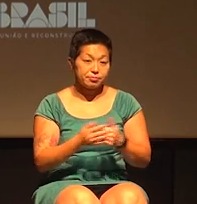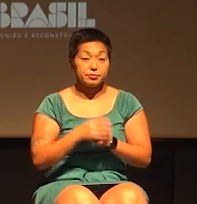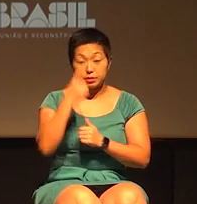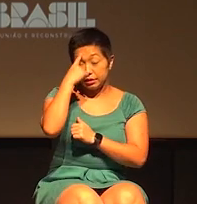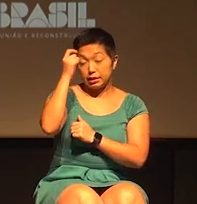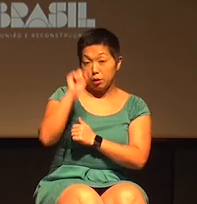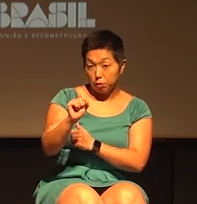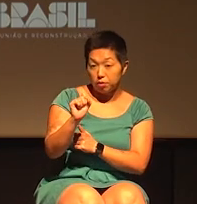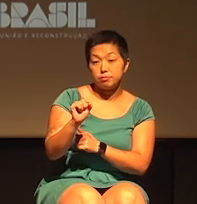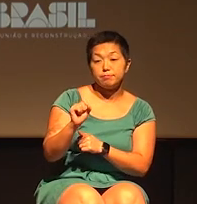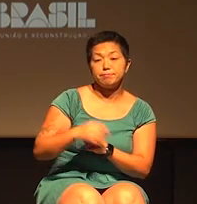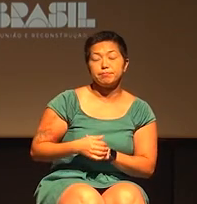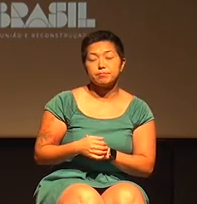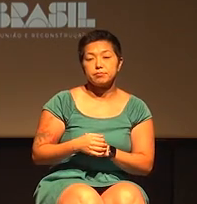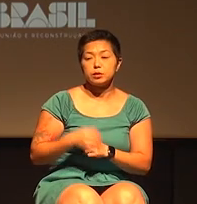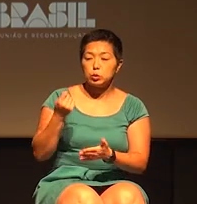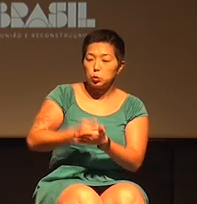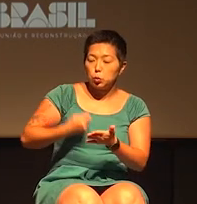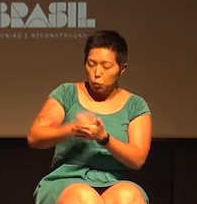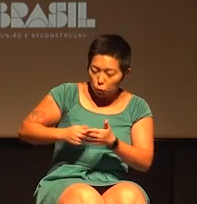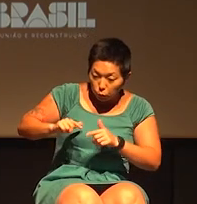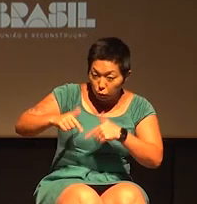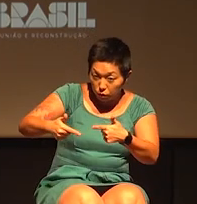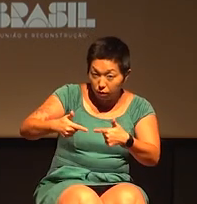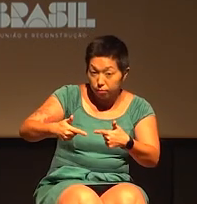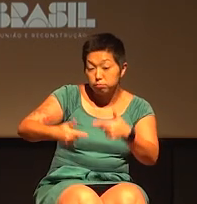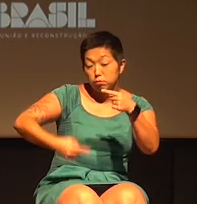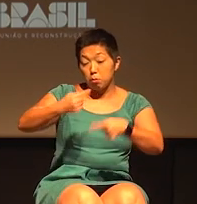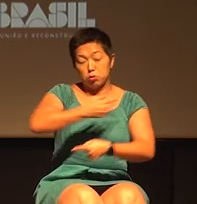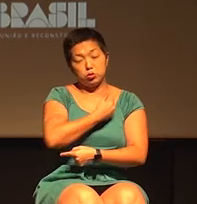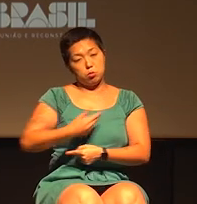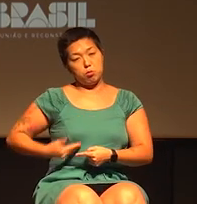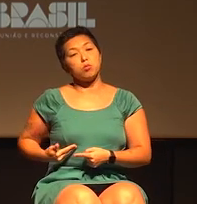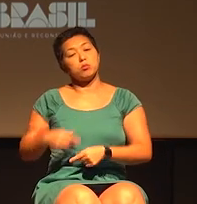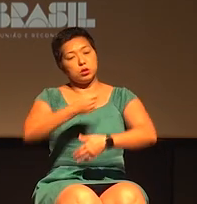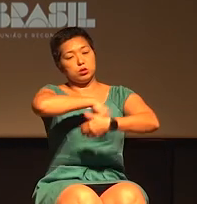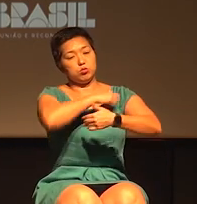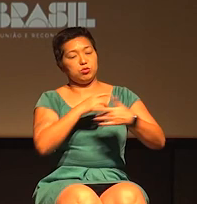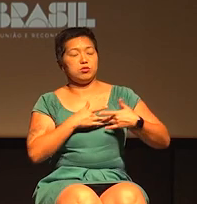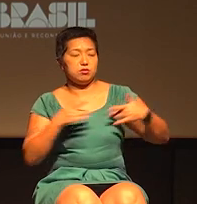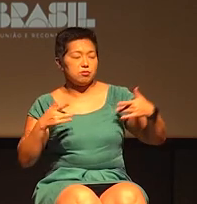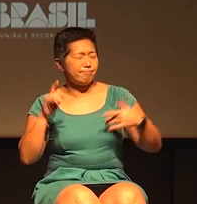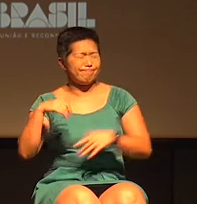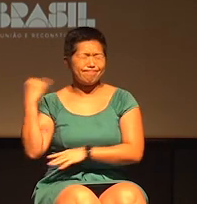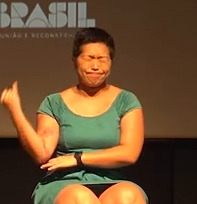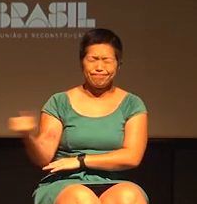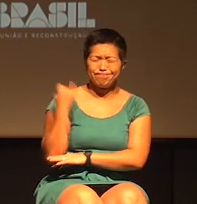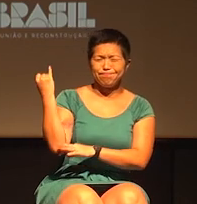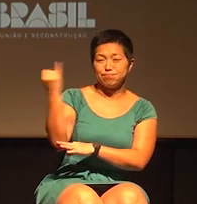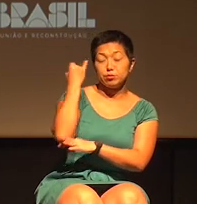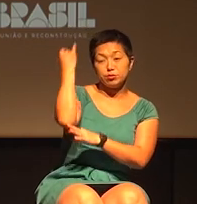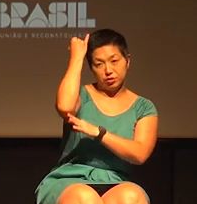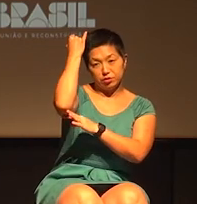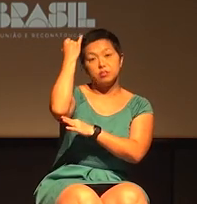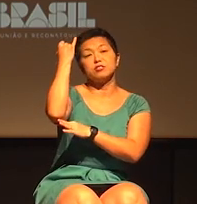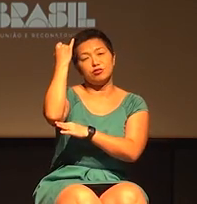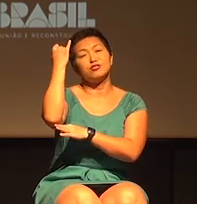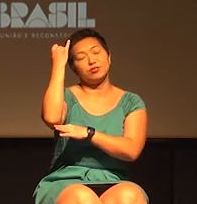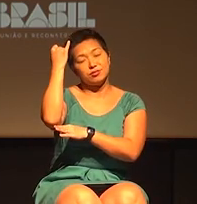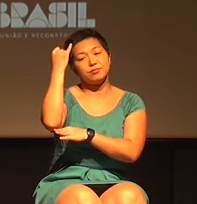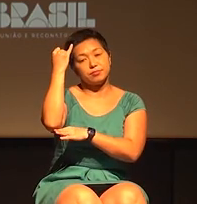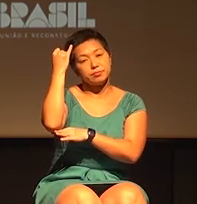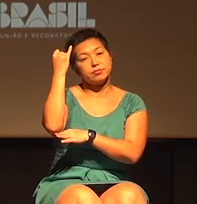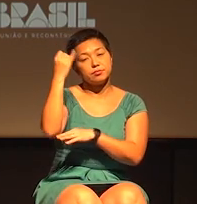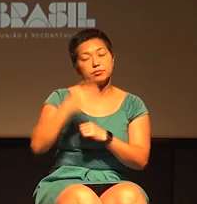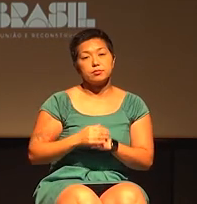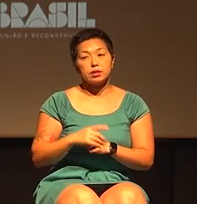a ideia sempre foi batalhar por uma política pública de cozinha solidária chegamos onde você queria fundal chegamos onde você queria